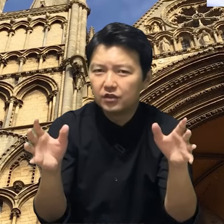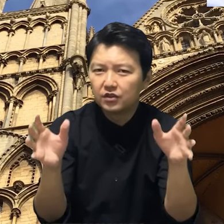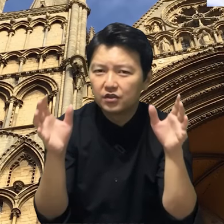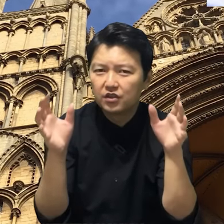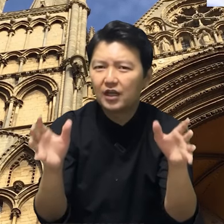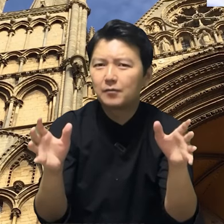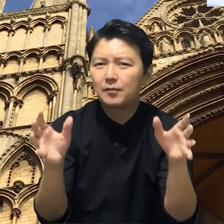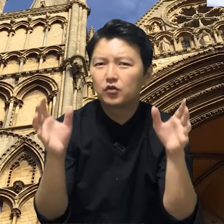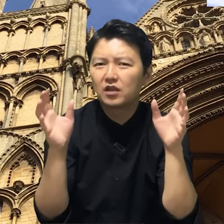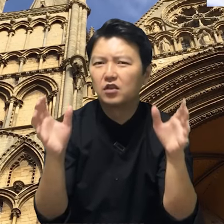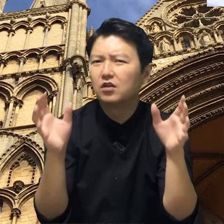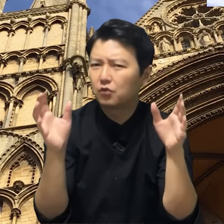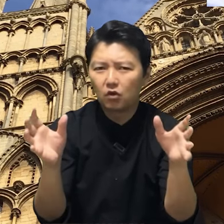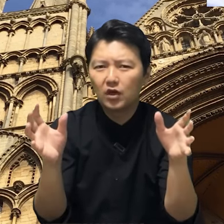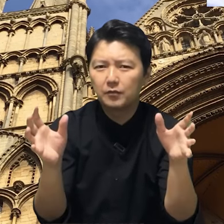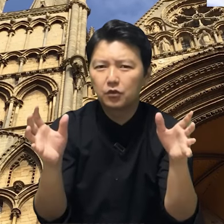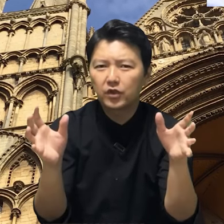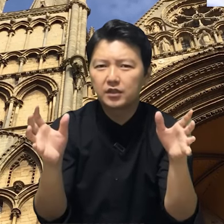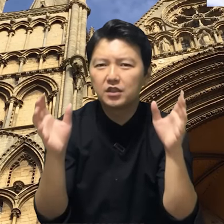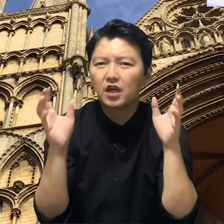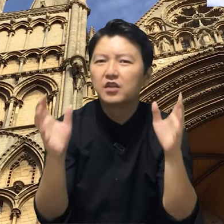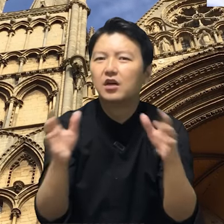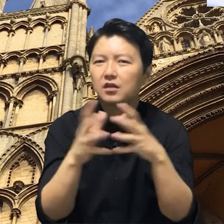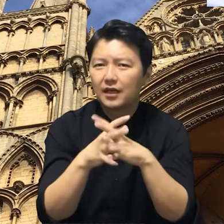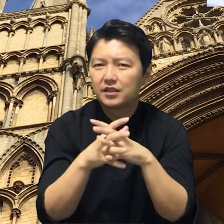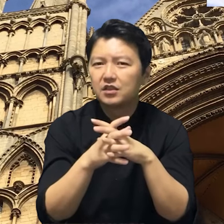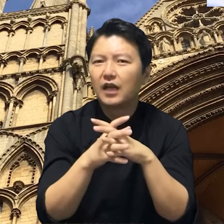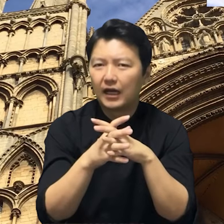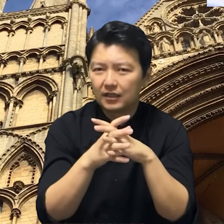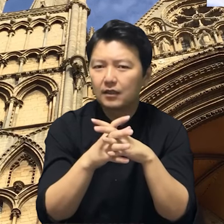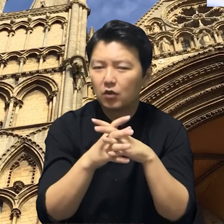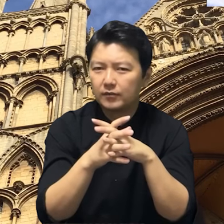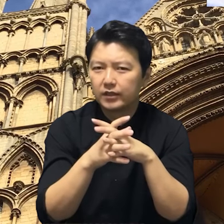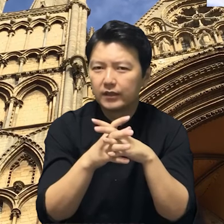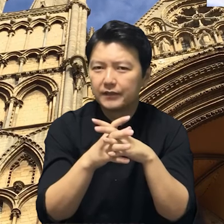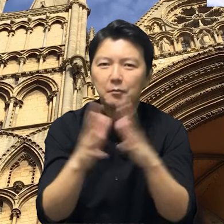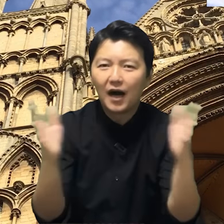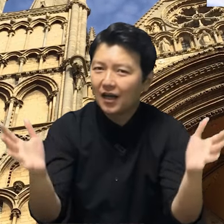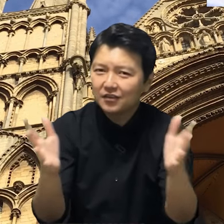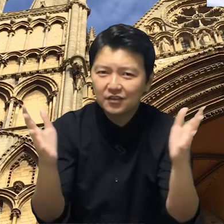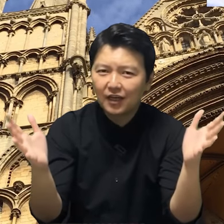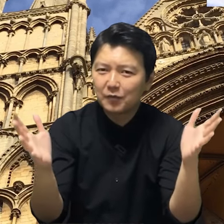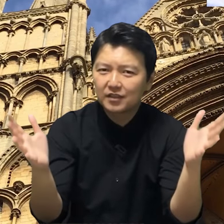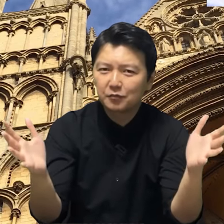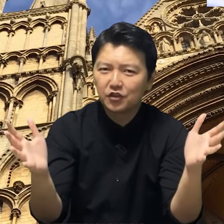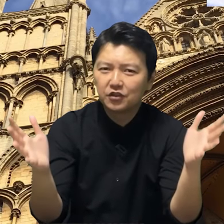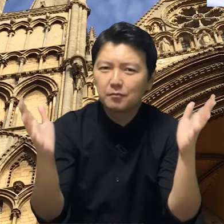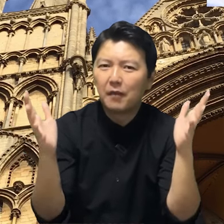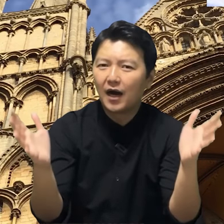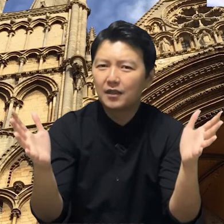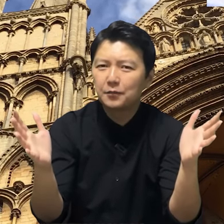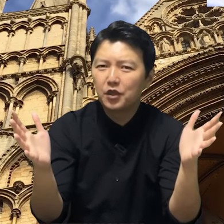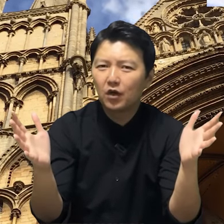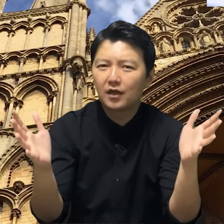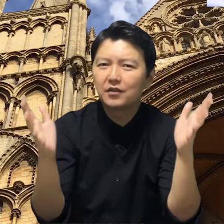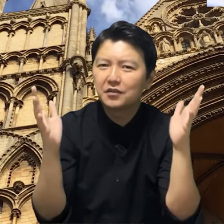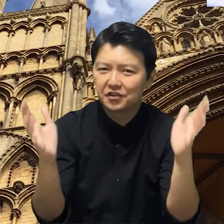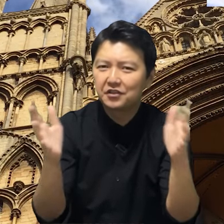짱보린은 드라마보다 더 독하면 독했지 덜 하지는 않았다고 합니다. 많은 드라마 장면은 많이 미화하여